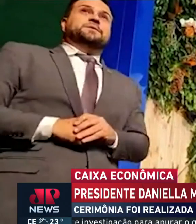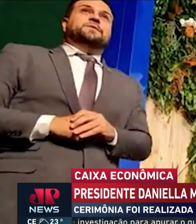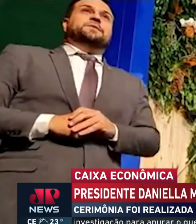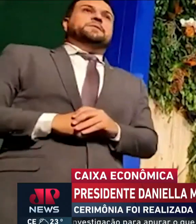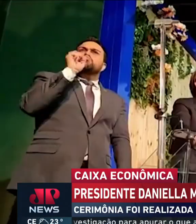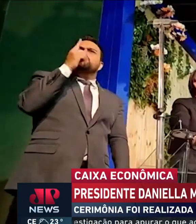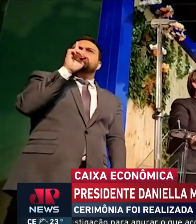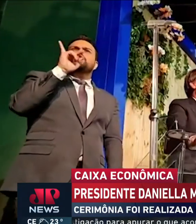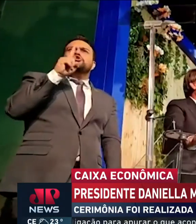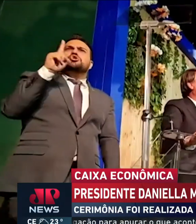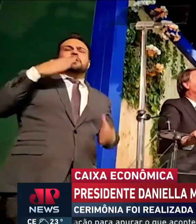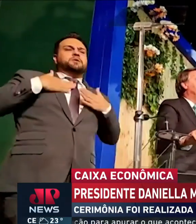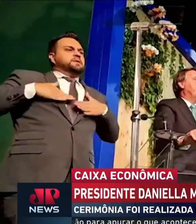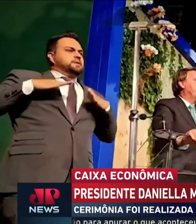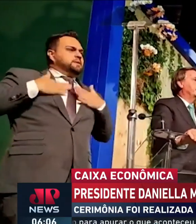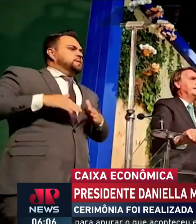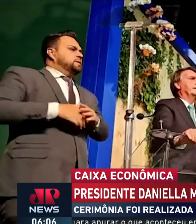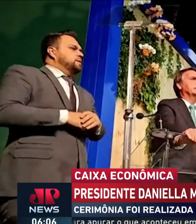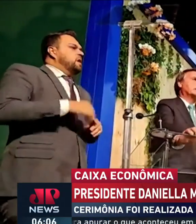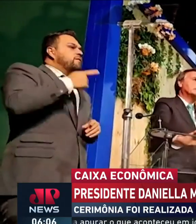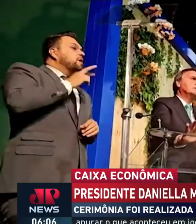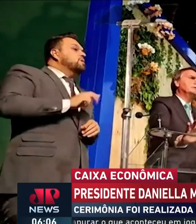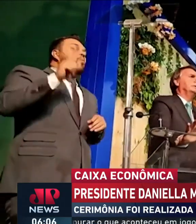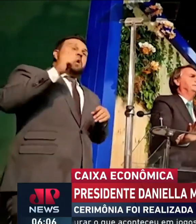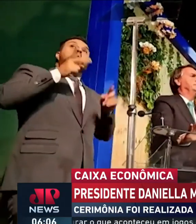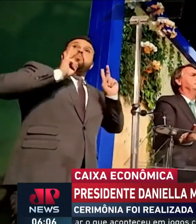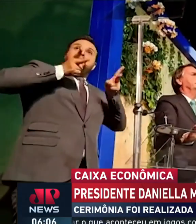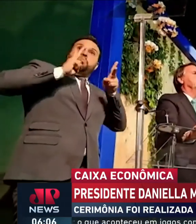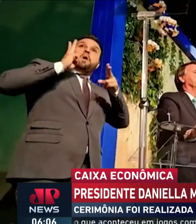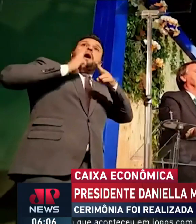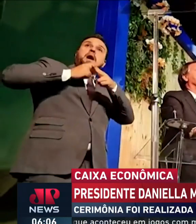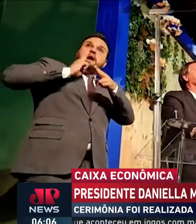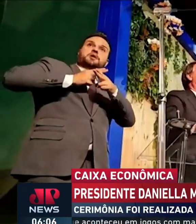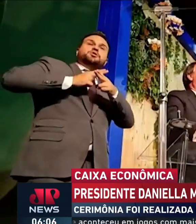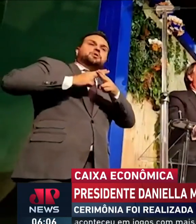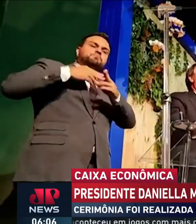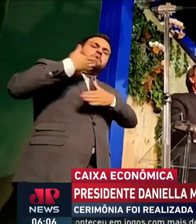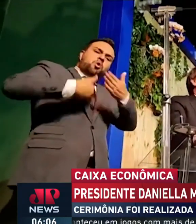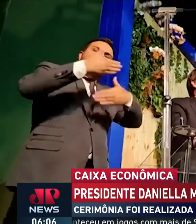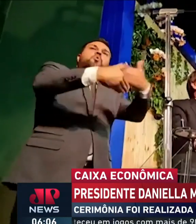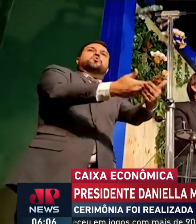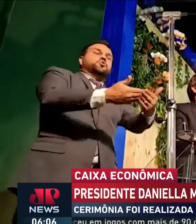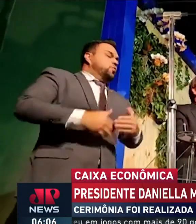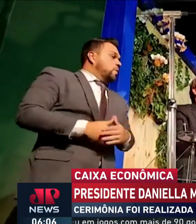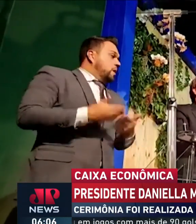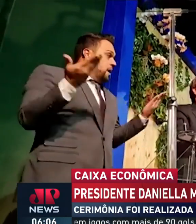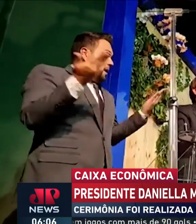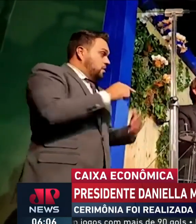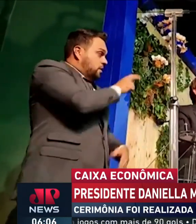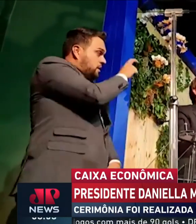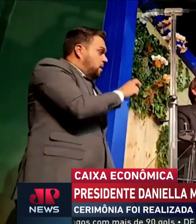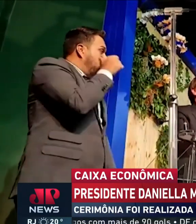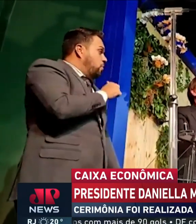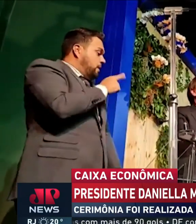Paulo Guedes. Não começa uma nova era aqui na Caixa. A Caixa continua. Tem agora uma